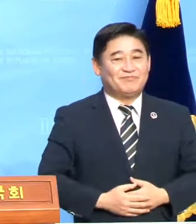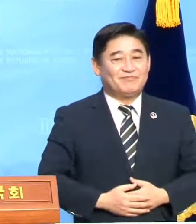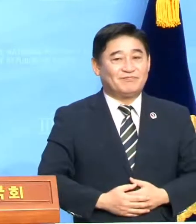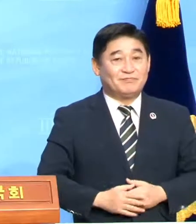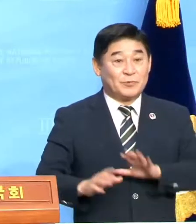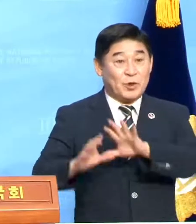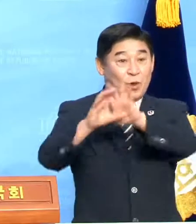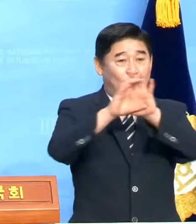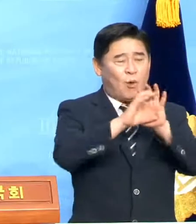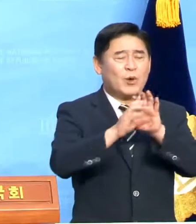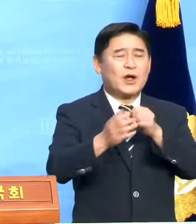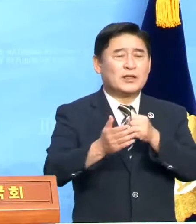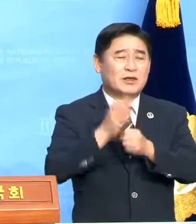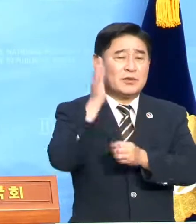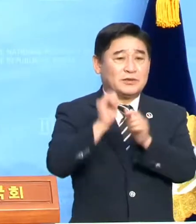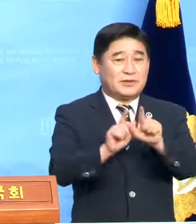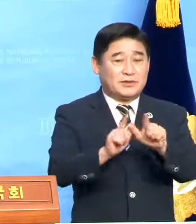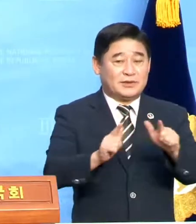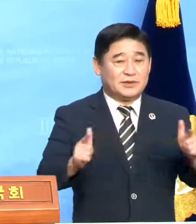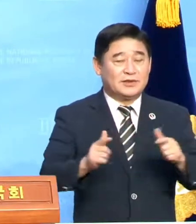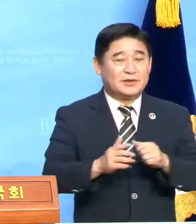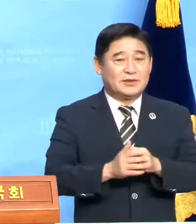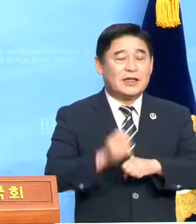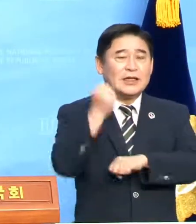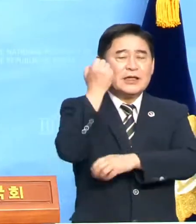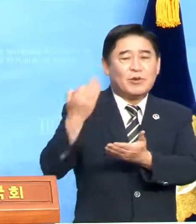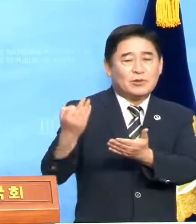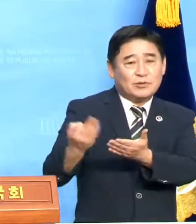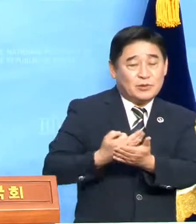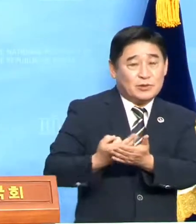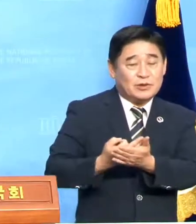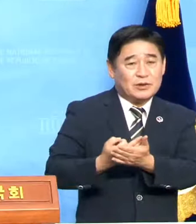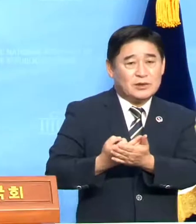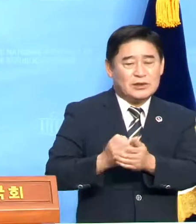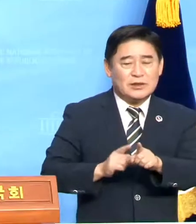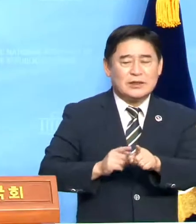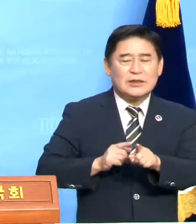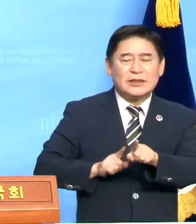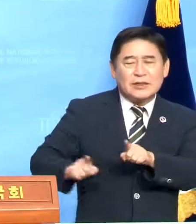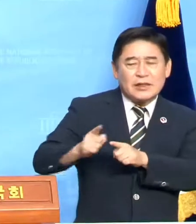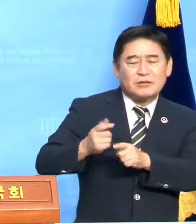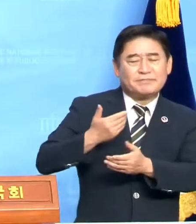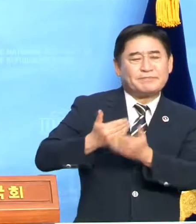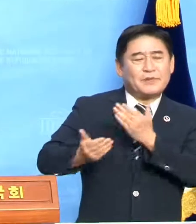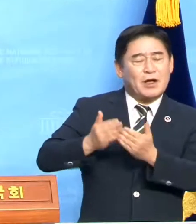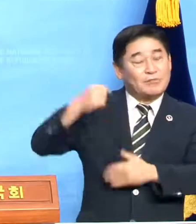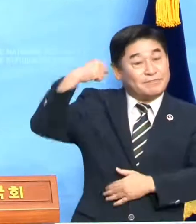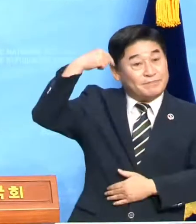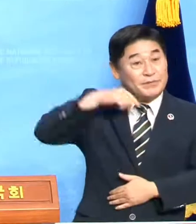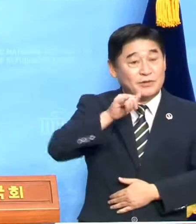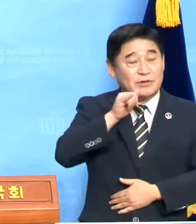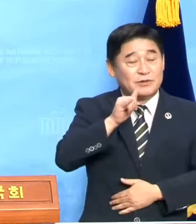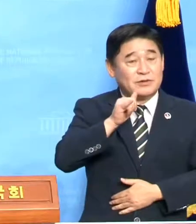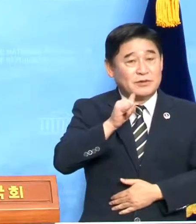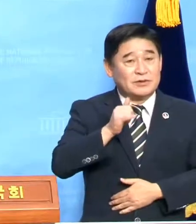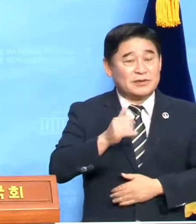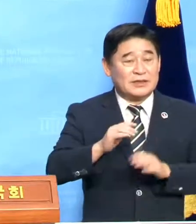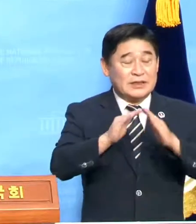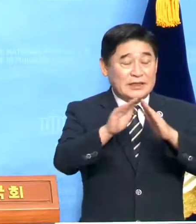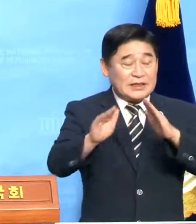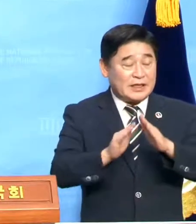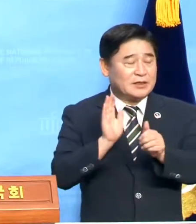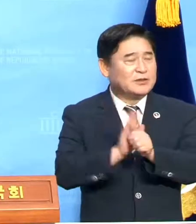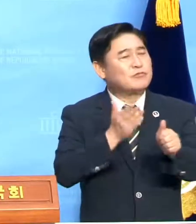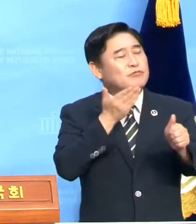코랄 사태로 시민들은 기본소득을 간접 체험했습니다 가구당 지급된 재난